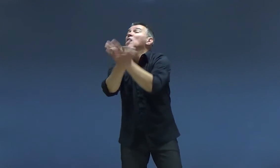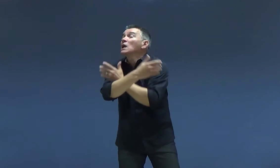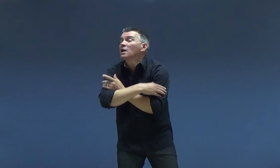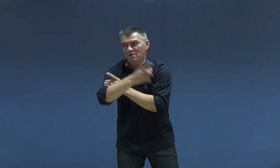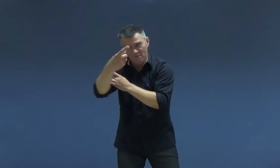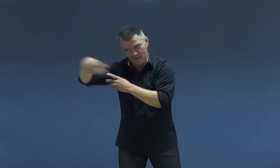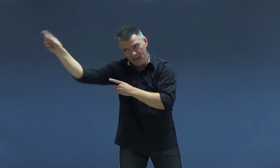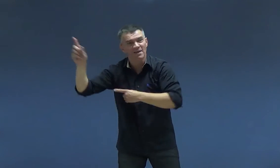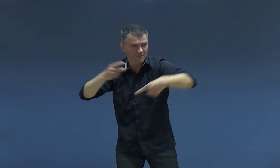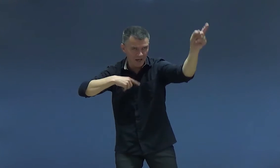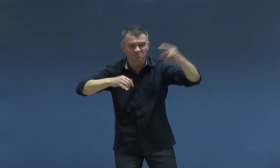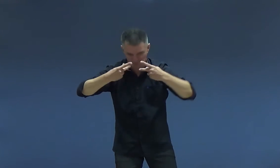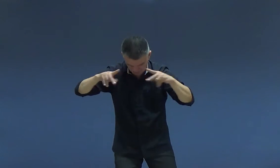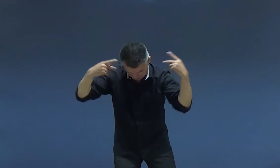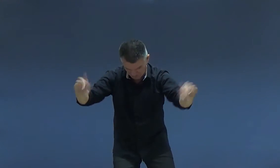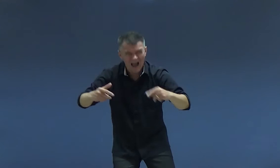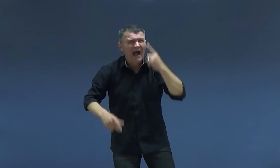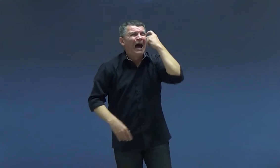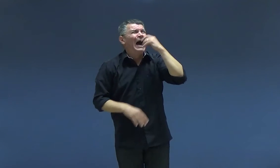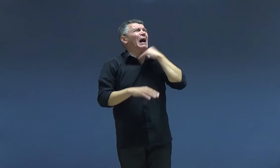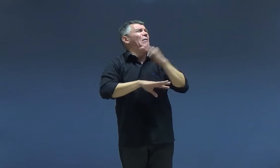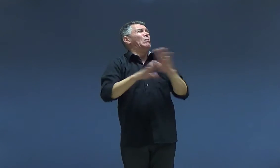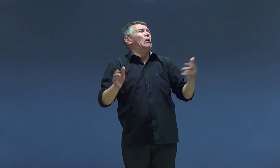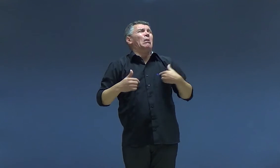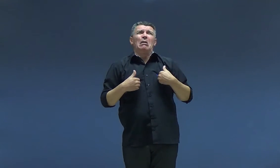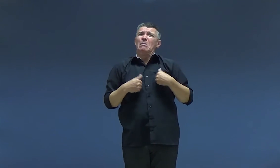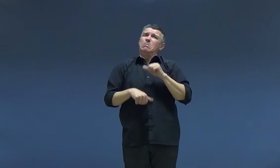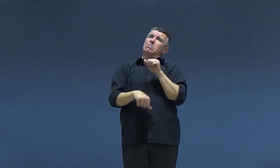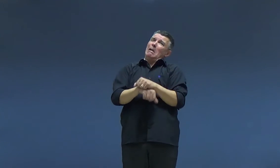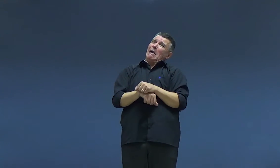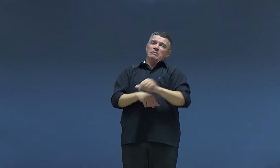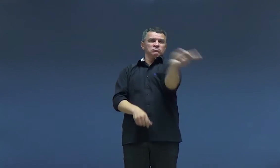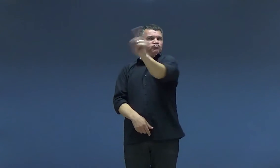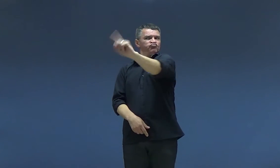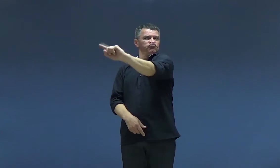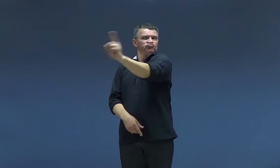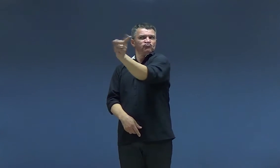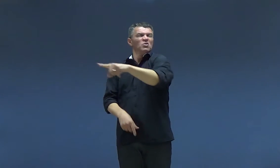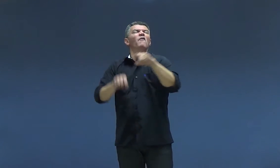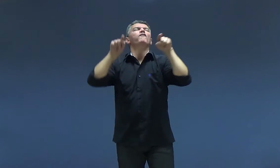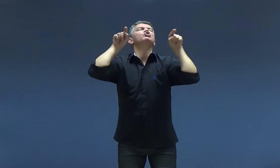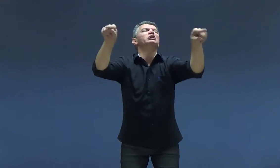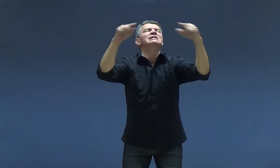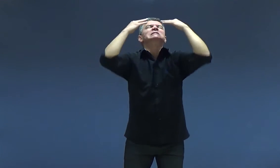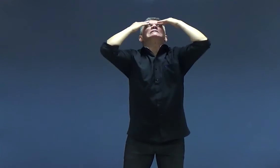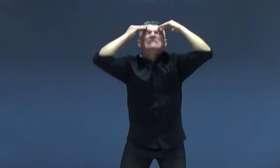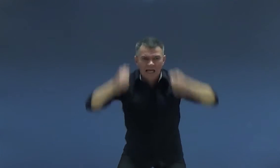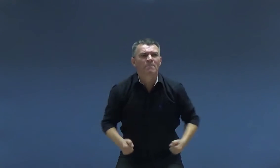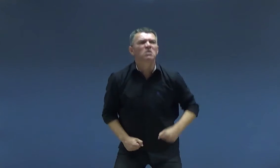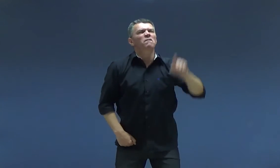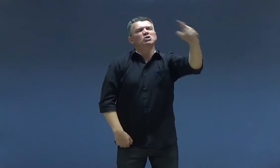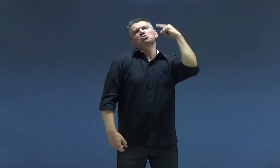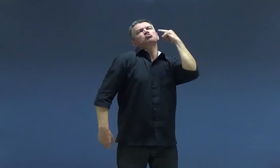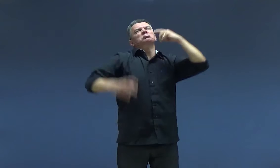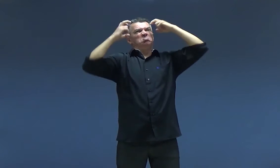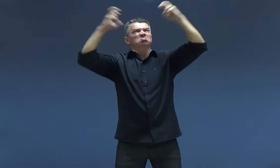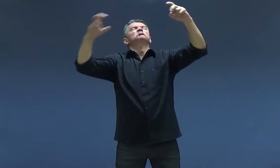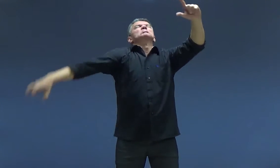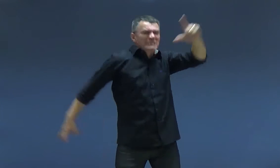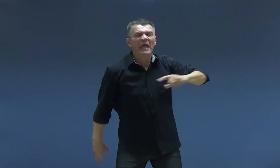E você, tá fazendo o quê? Vai, gente. Ah, mas eu só vou morrer, eu vou parar de pregar. Não, você sabe. Você é